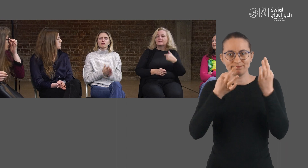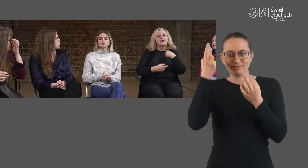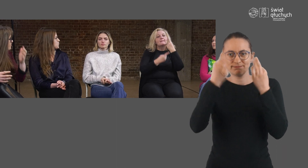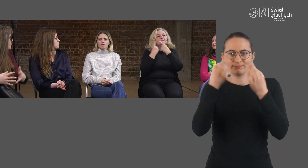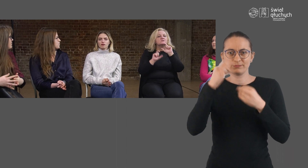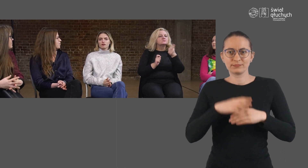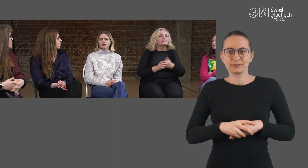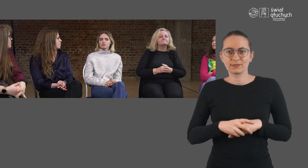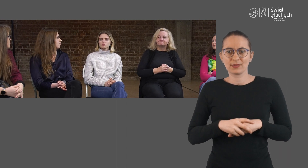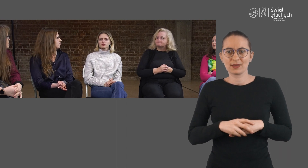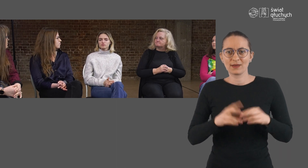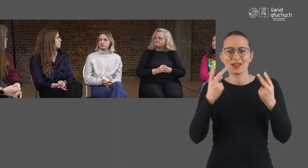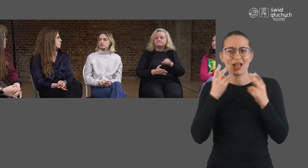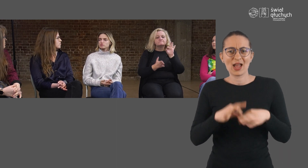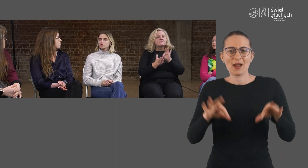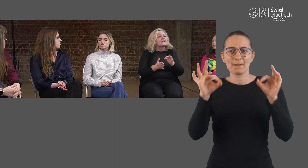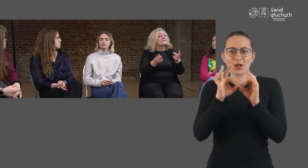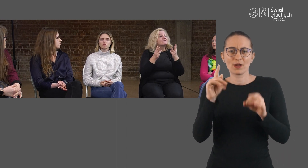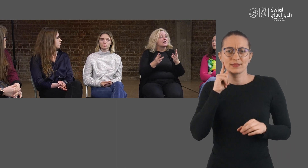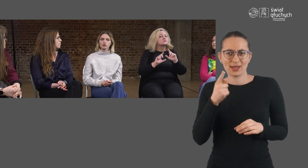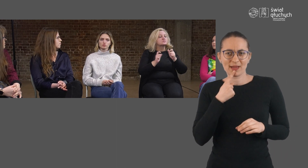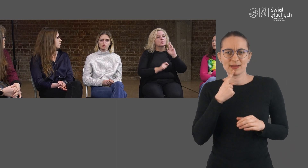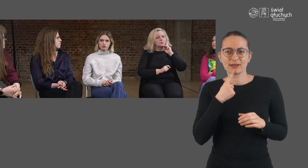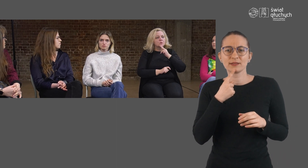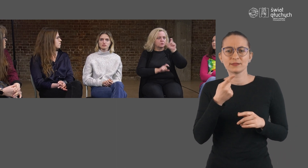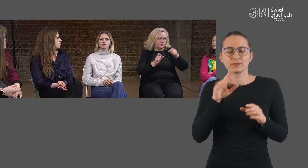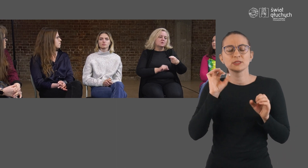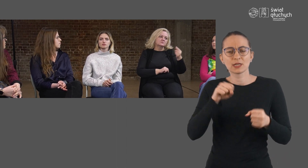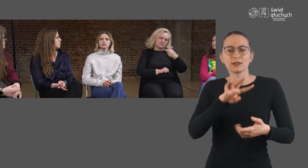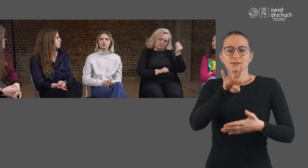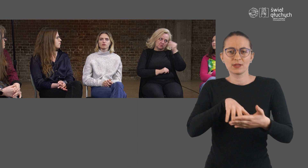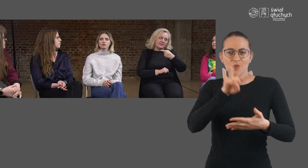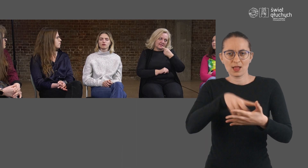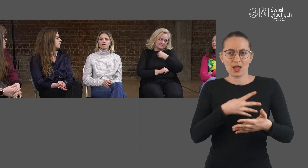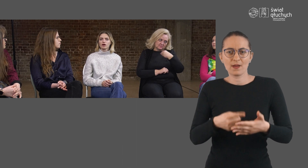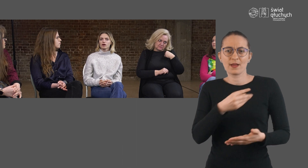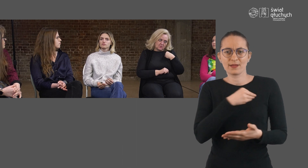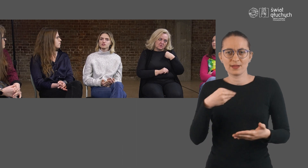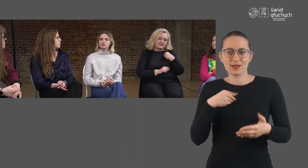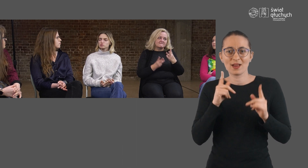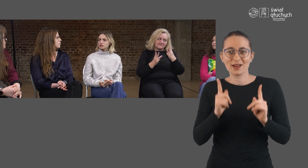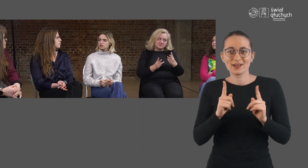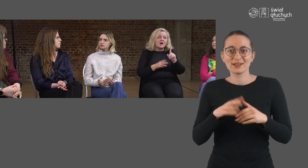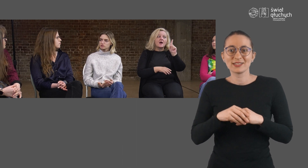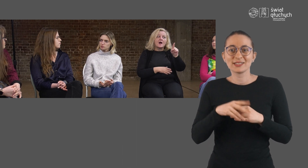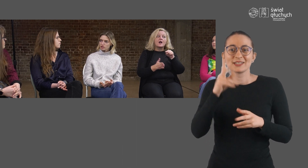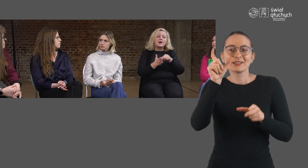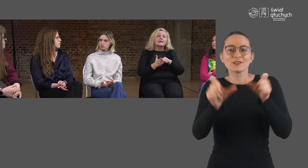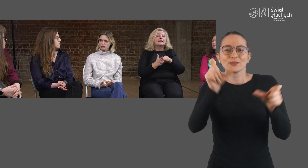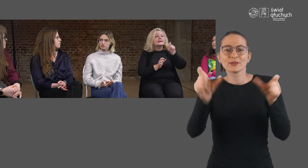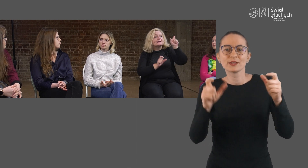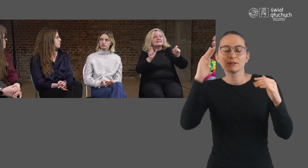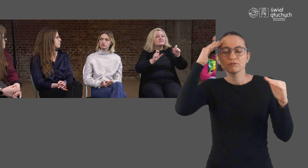Myślę, że na pewno warto, żeby osoby głuche uczyły się języka polskiego, ale właśnie jest tutaj takie